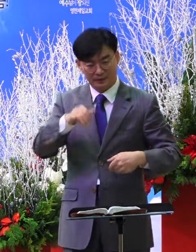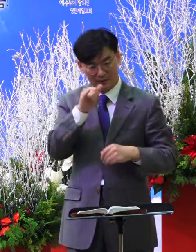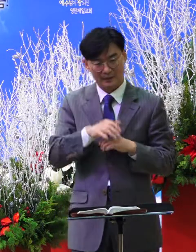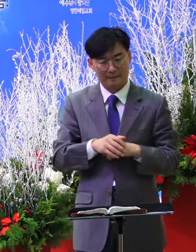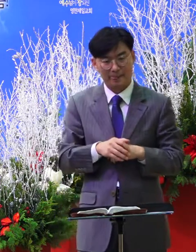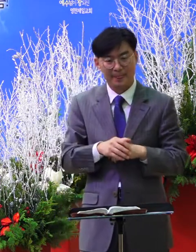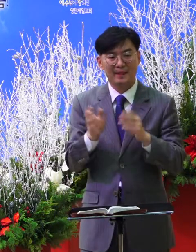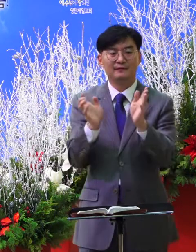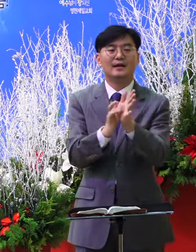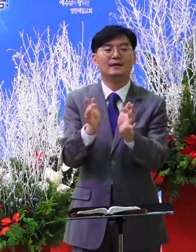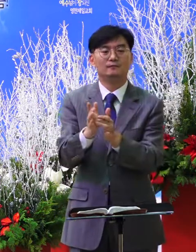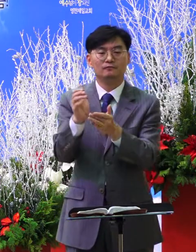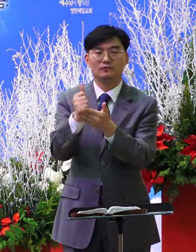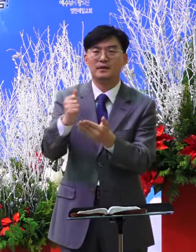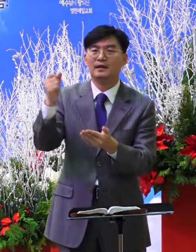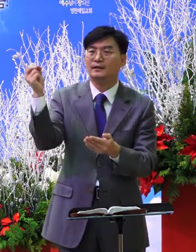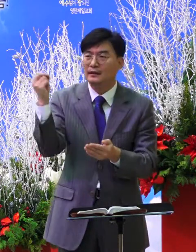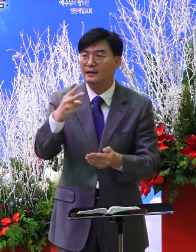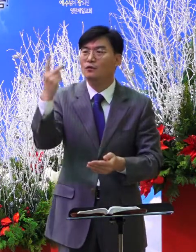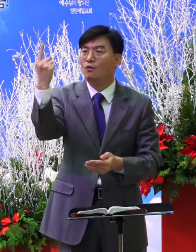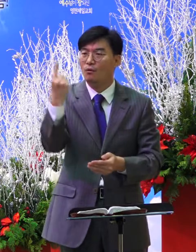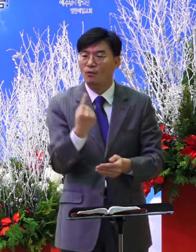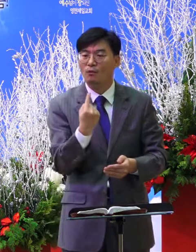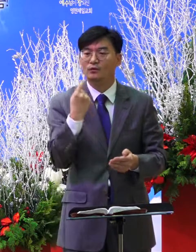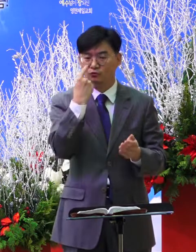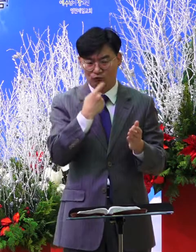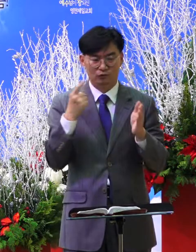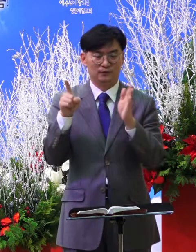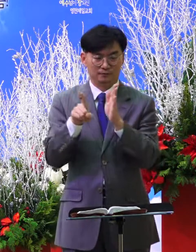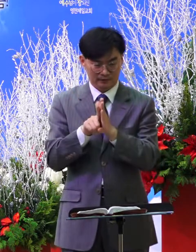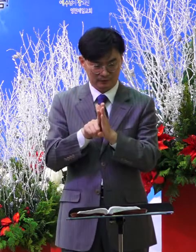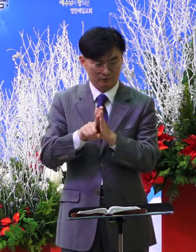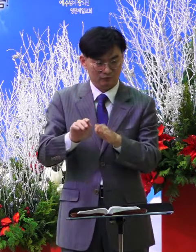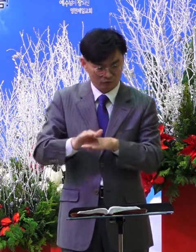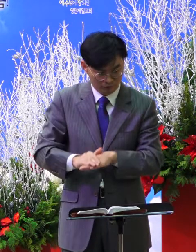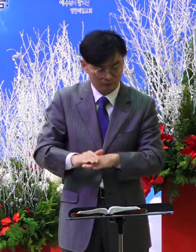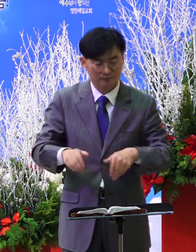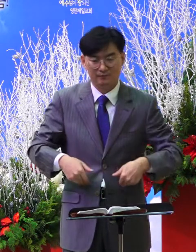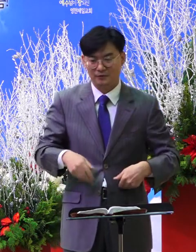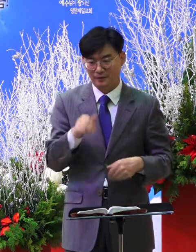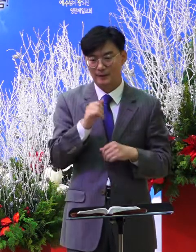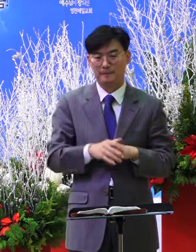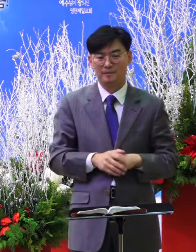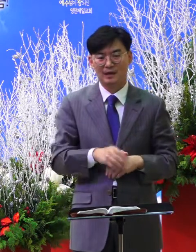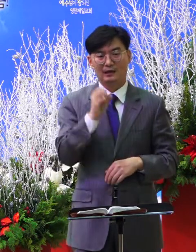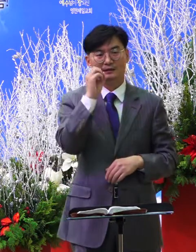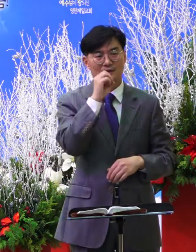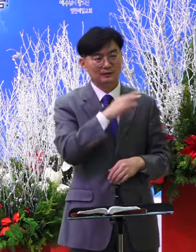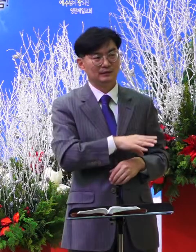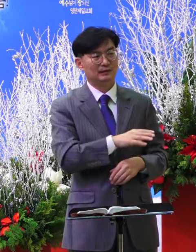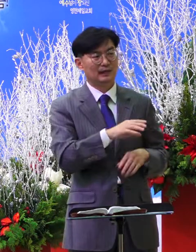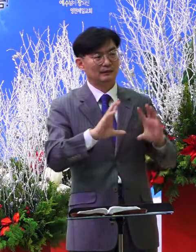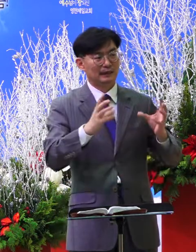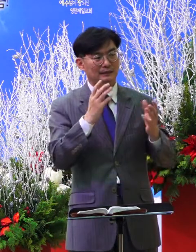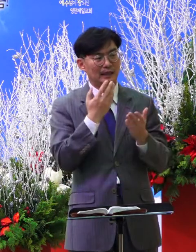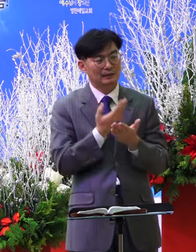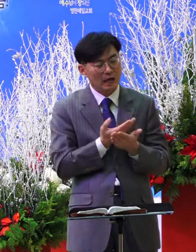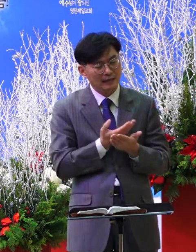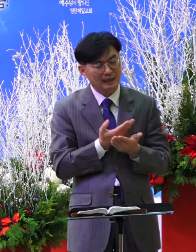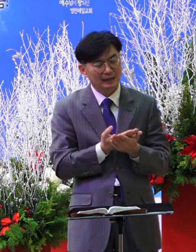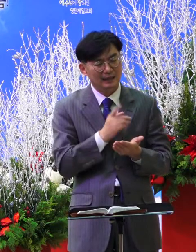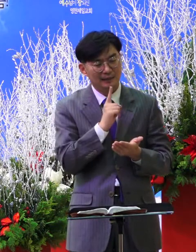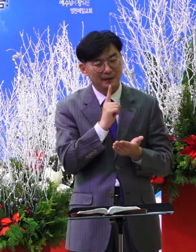있습니다. 그렇다면 그런 형식적이고 정말 내용이 빠져있고 주님에 대한 열정이 식어있는 그런